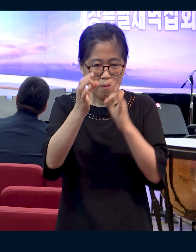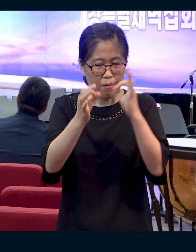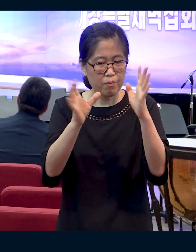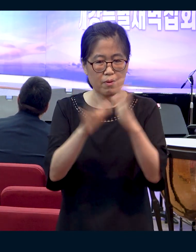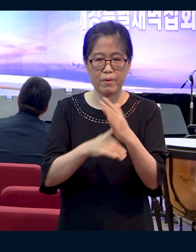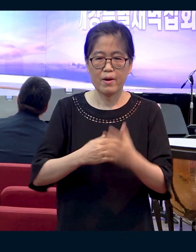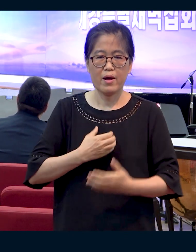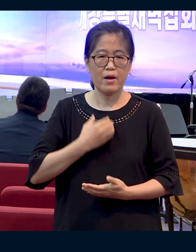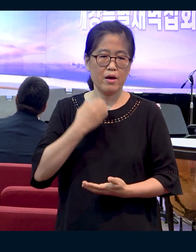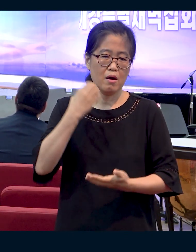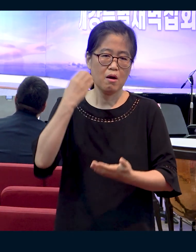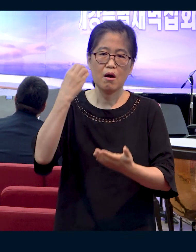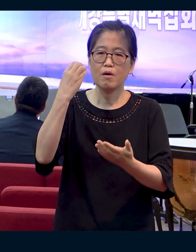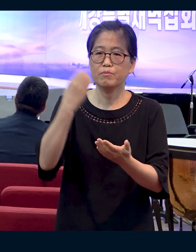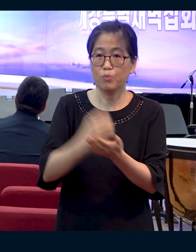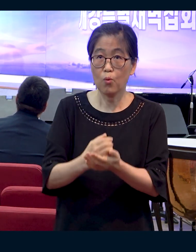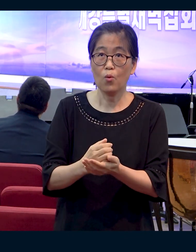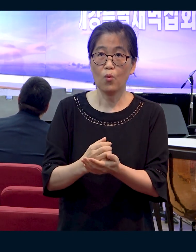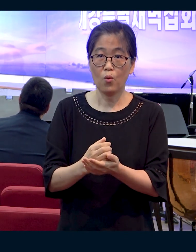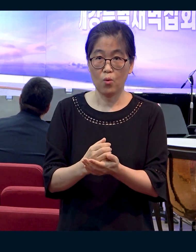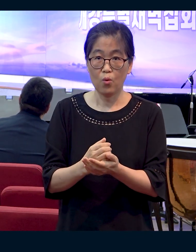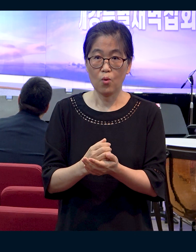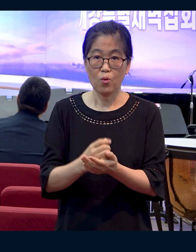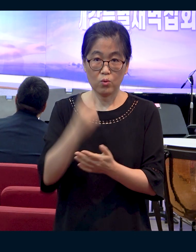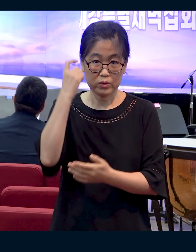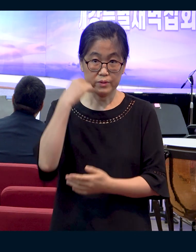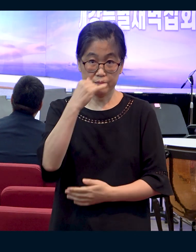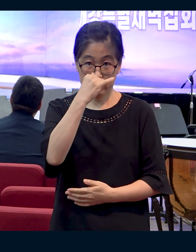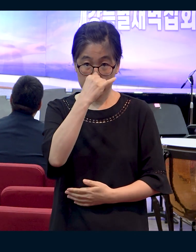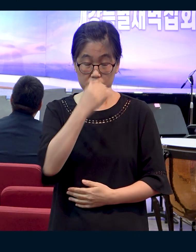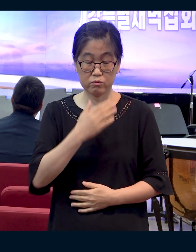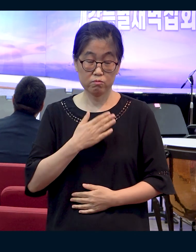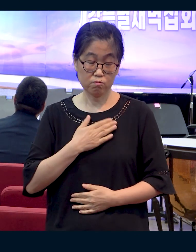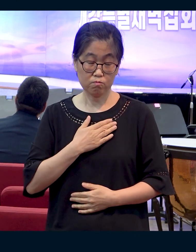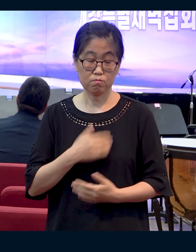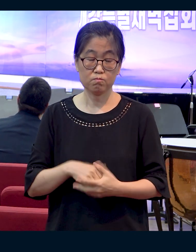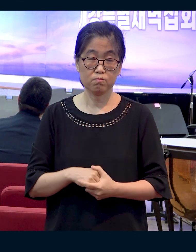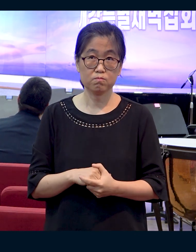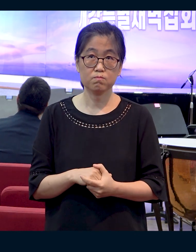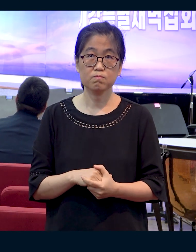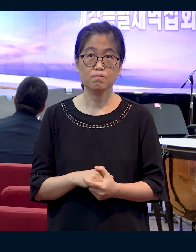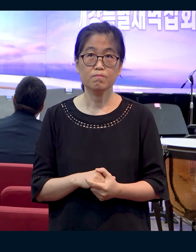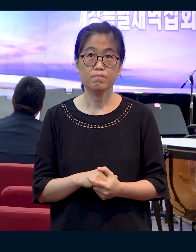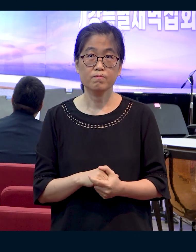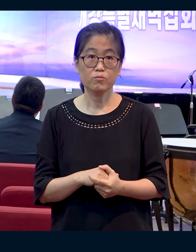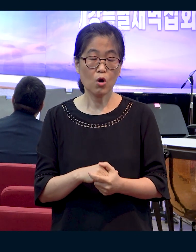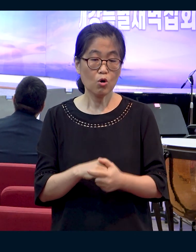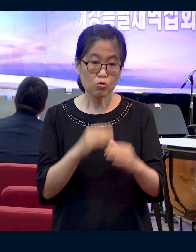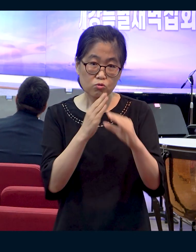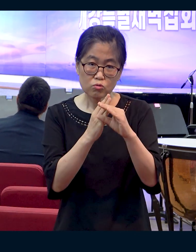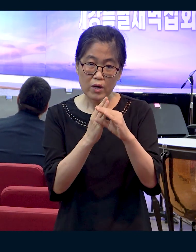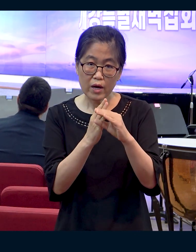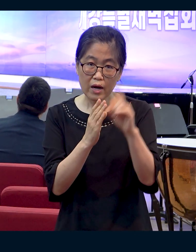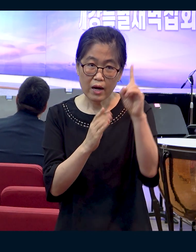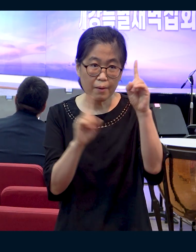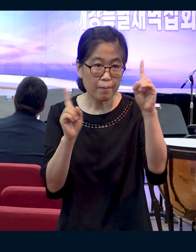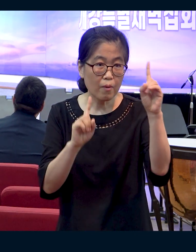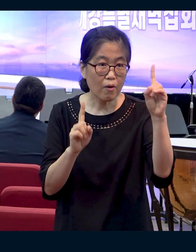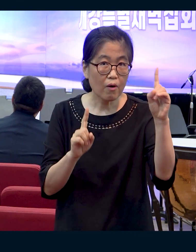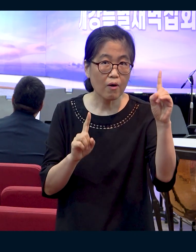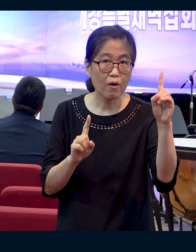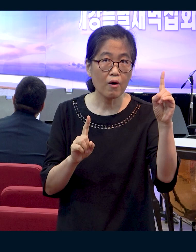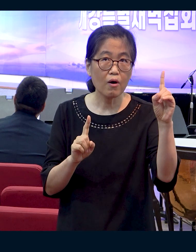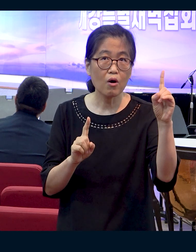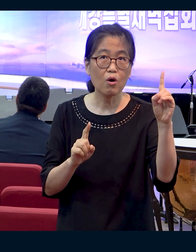때마다 아마 그것이 저에게 주시는 또 굉장히 중요한 메시지에서 그렇겠죠. 은혜가 되는 것이 있는데, 그 중에 하나가 우리가